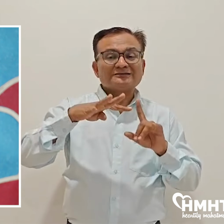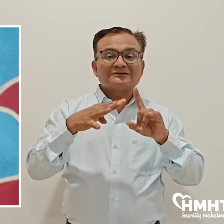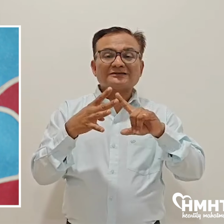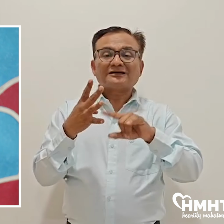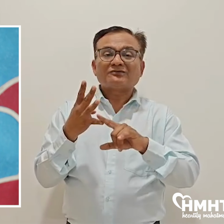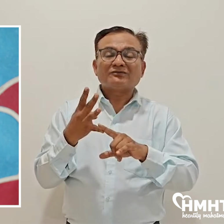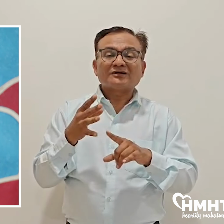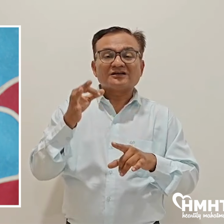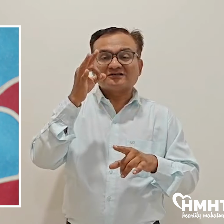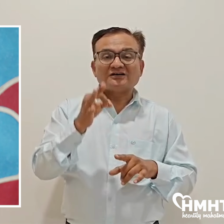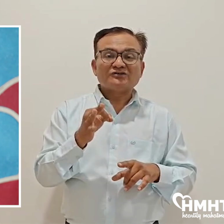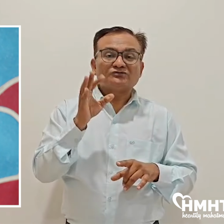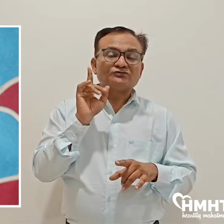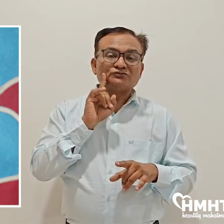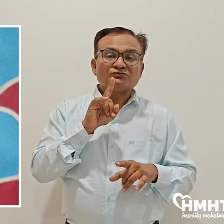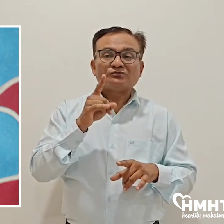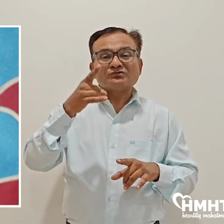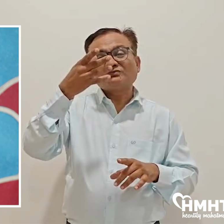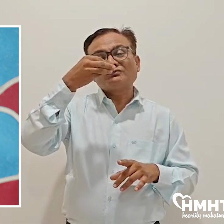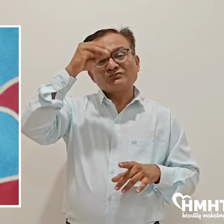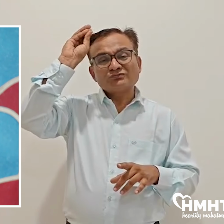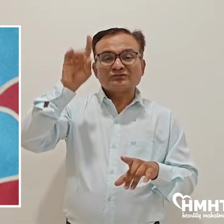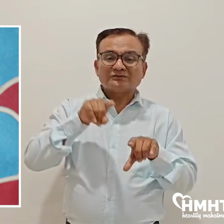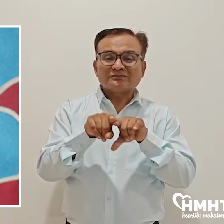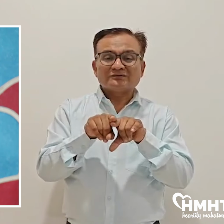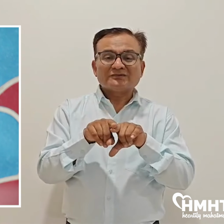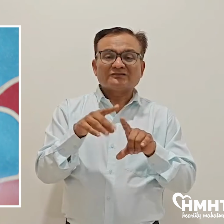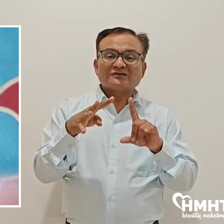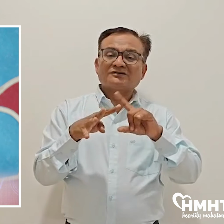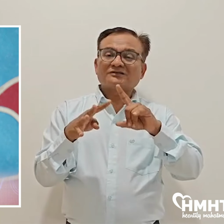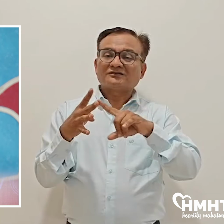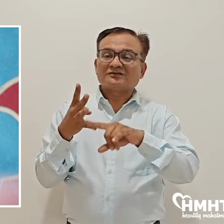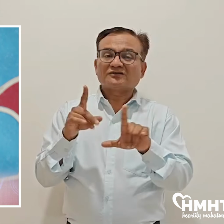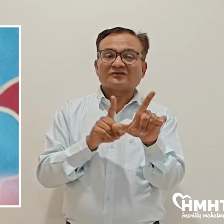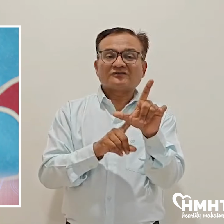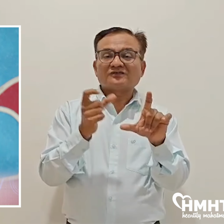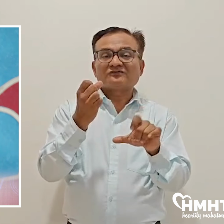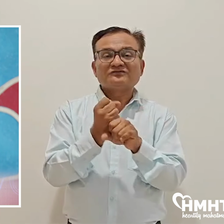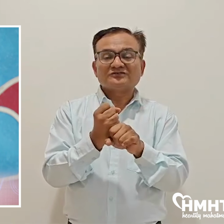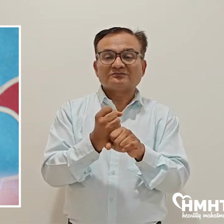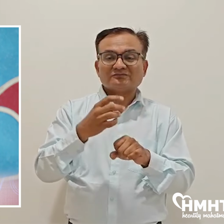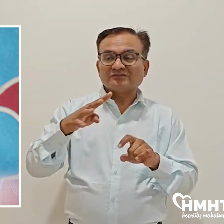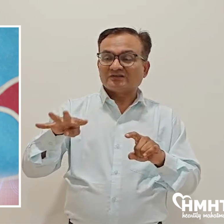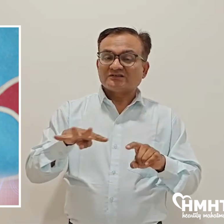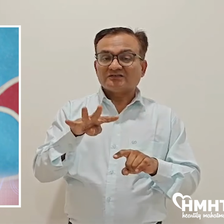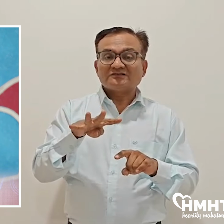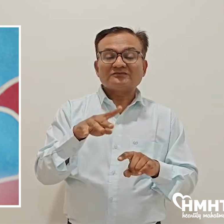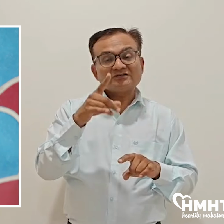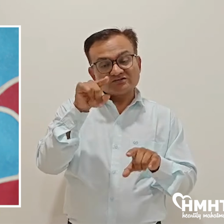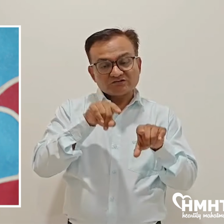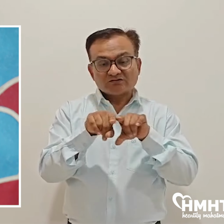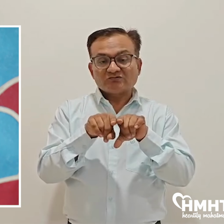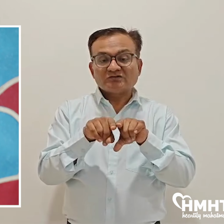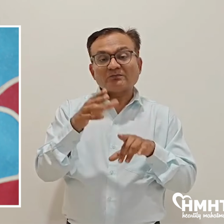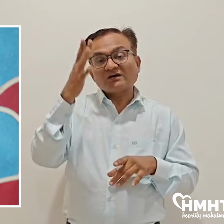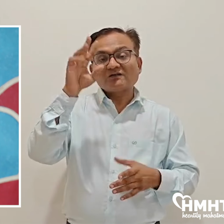સત્ય નહીં, સત્ય સમાન ના હોય. એ દરેક યુગનું સત્ય જુદું હોય. અને સત એ તો 3 કાળ સરખું હોય.